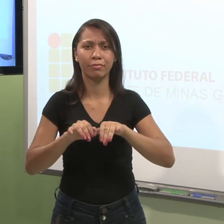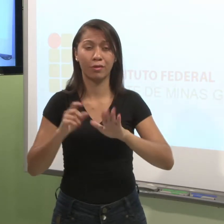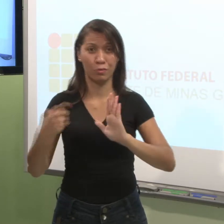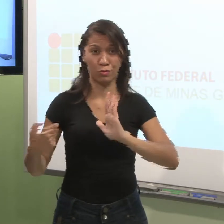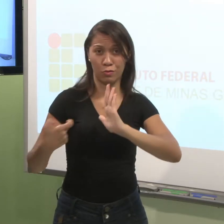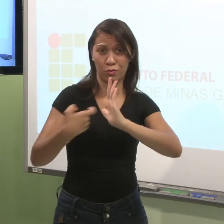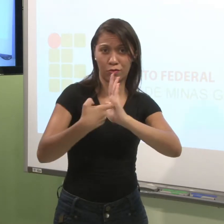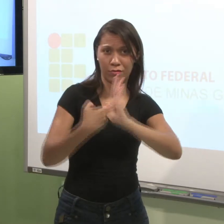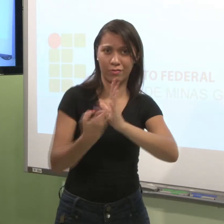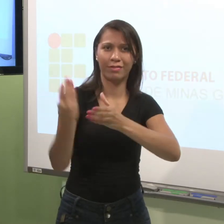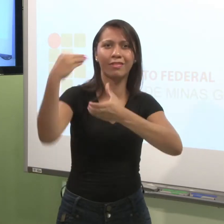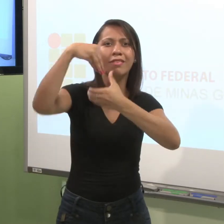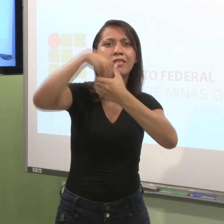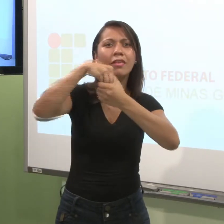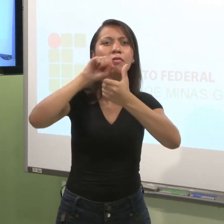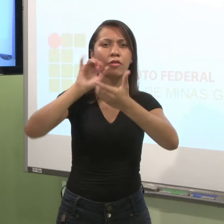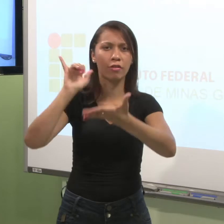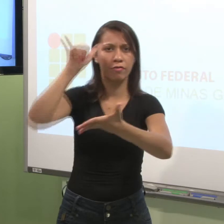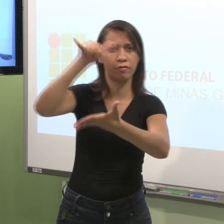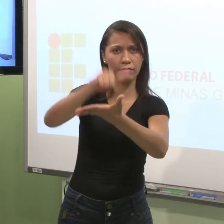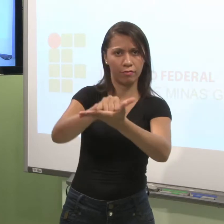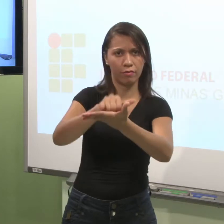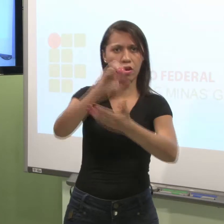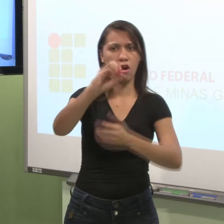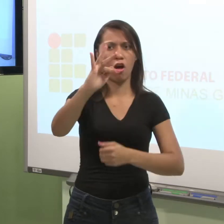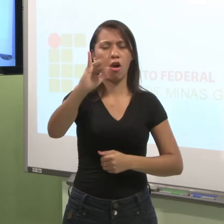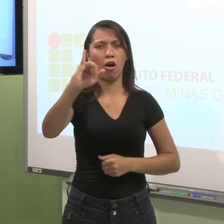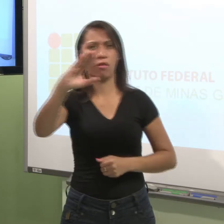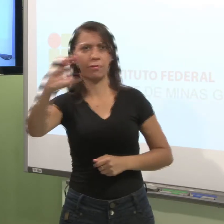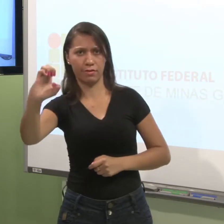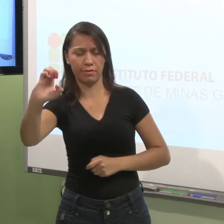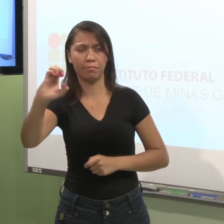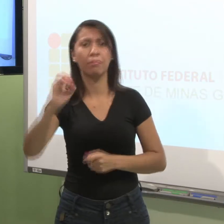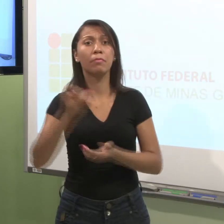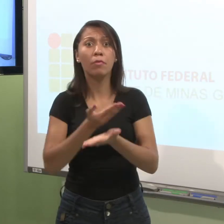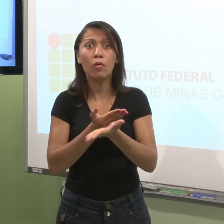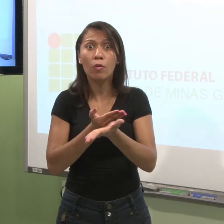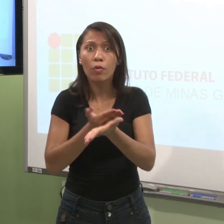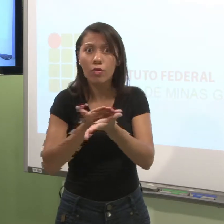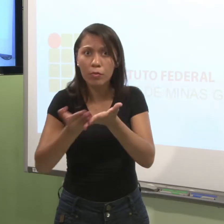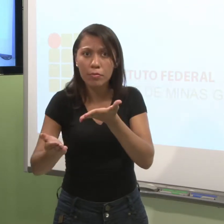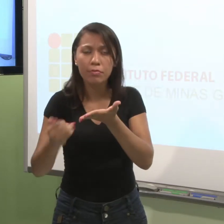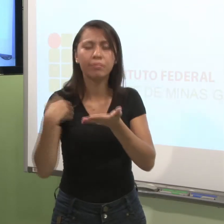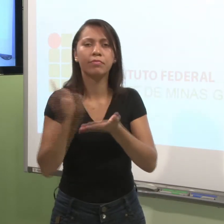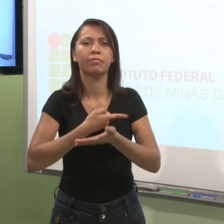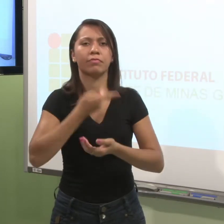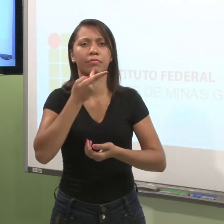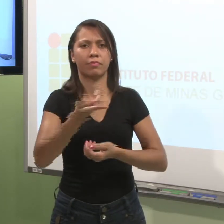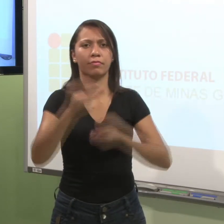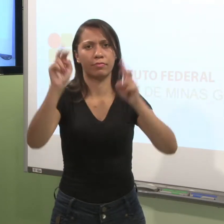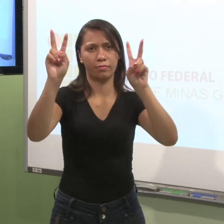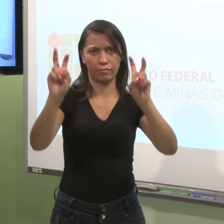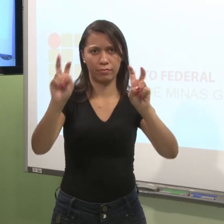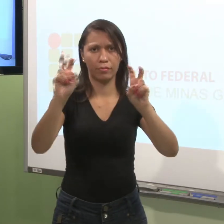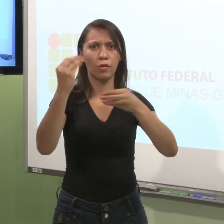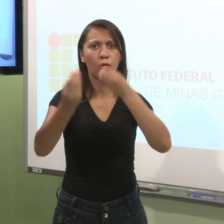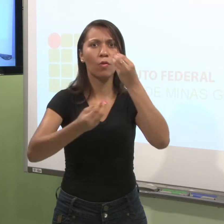do pacote de aplicativos Office. Para começar, vamos falar sobre a sequência de uso de um processador